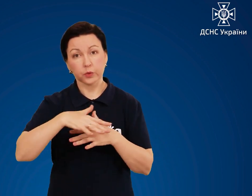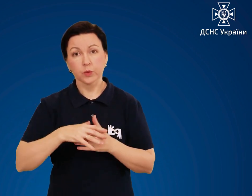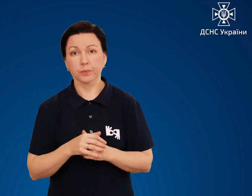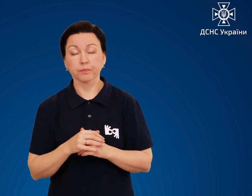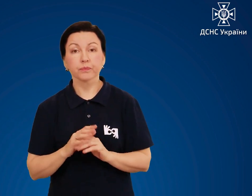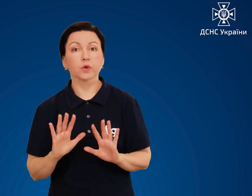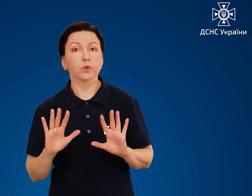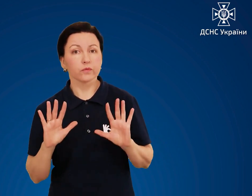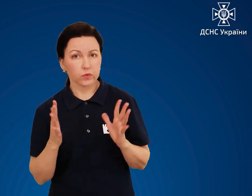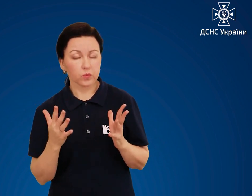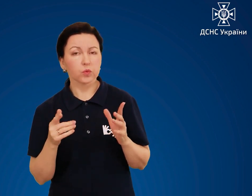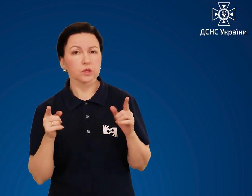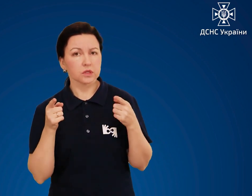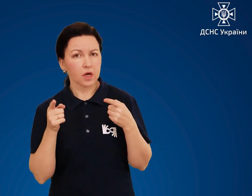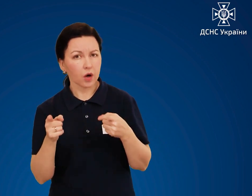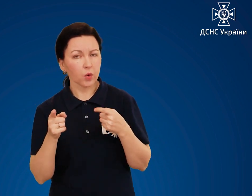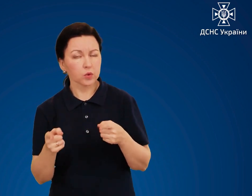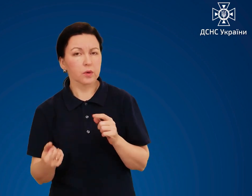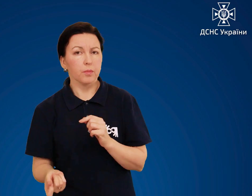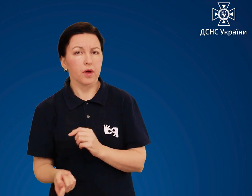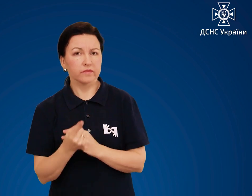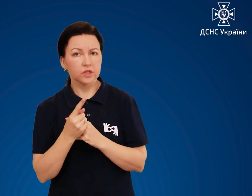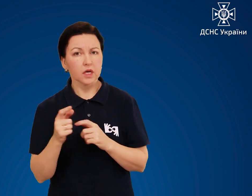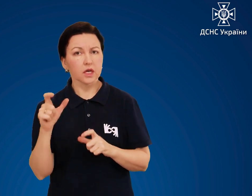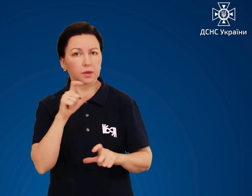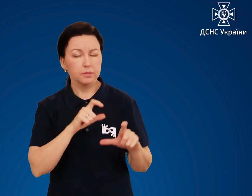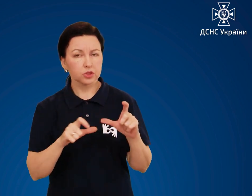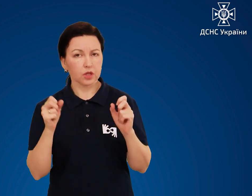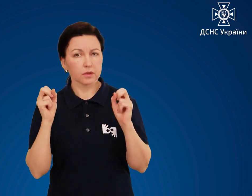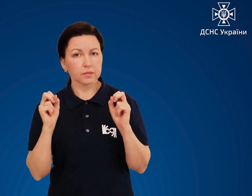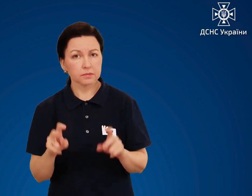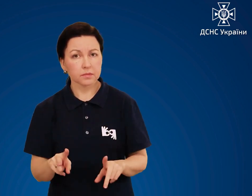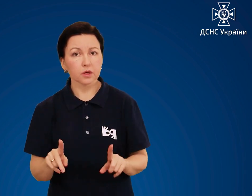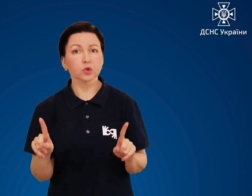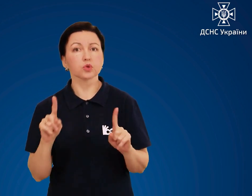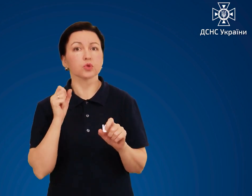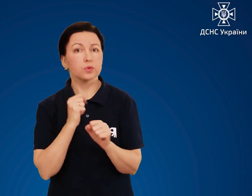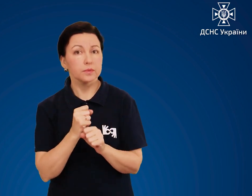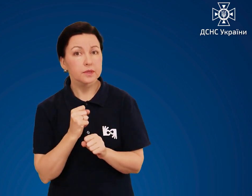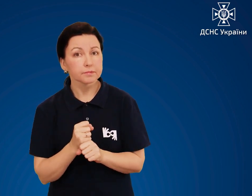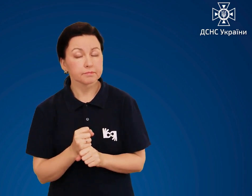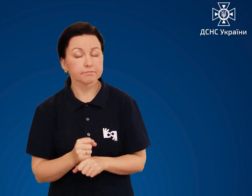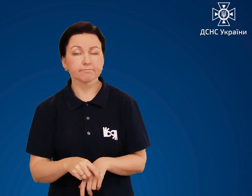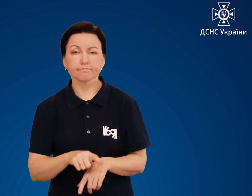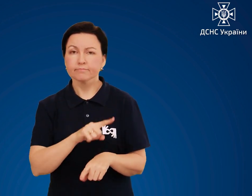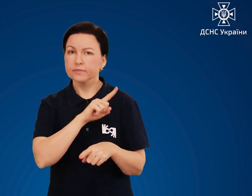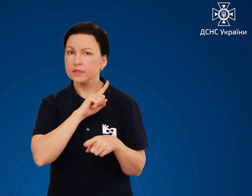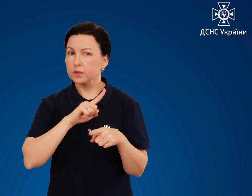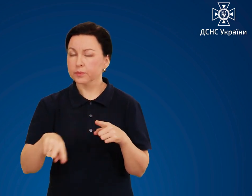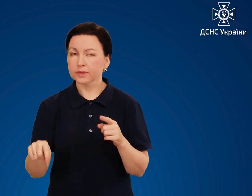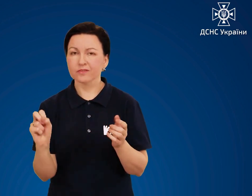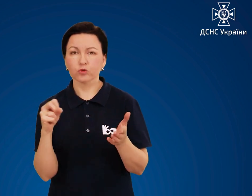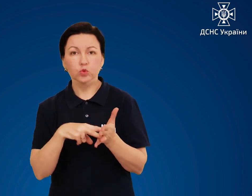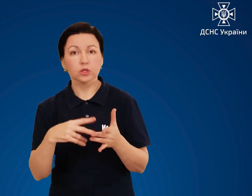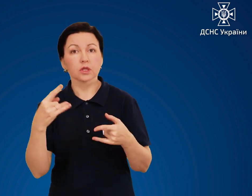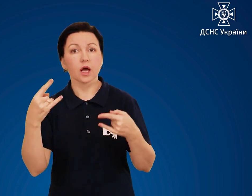Дії у випадку загрози виникнення хімічної небезпеки. Негайно ввімкніть телевізор.